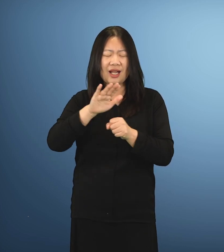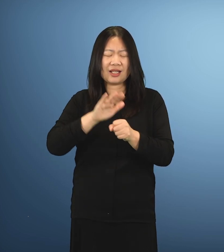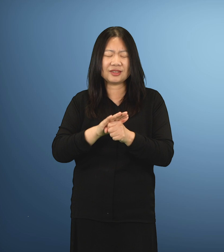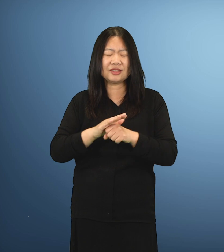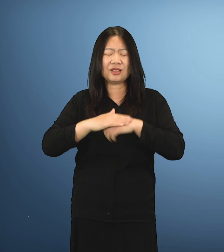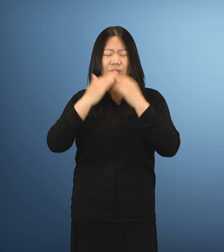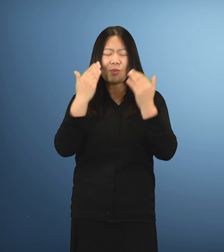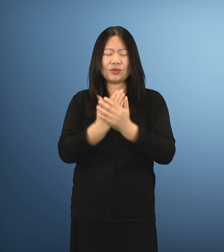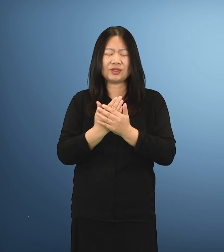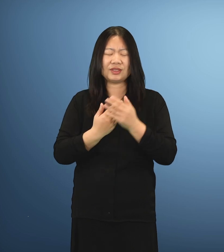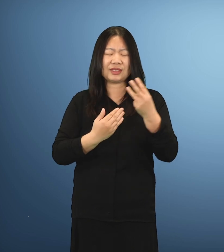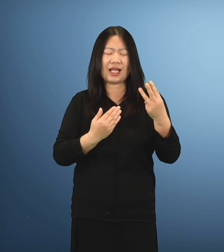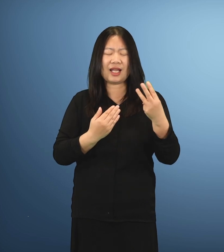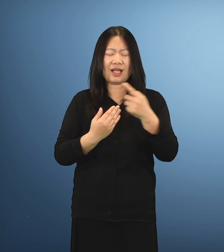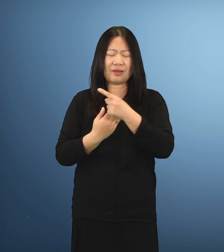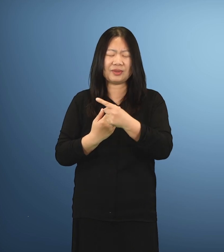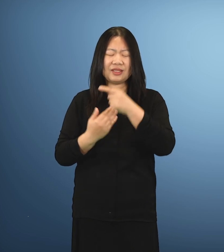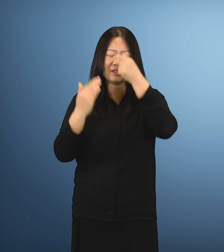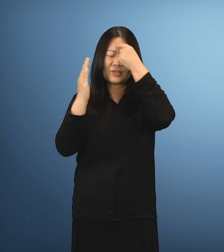모든 3일의 성도들,